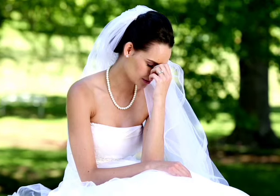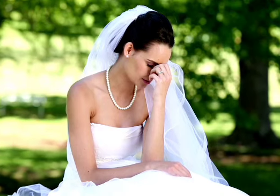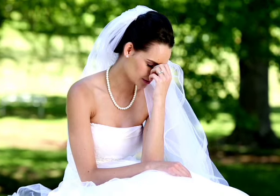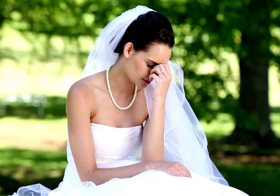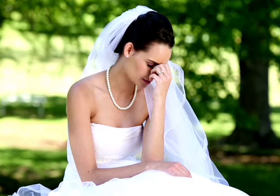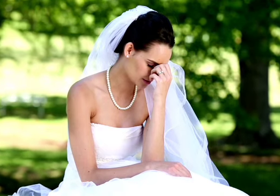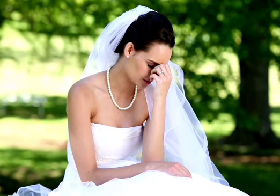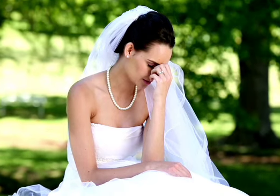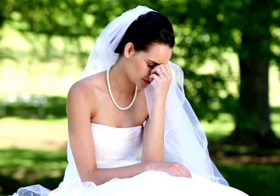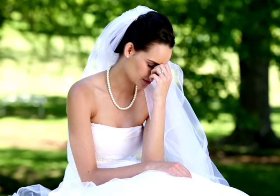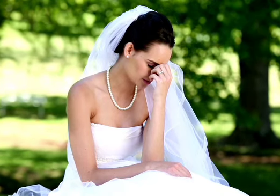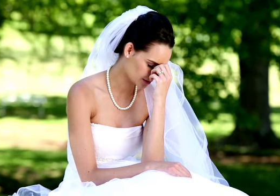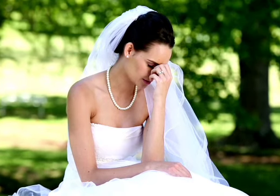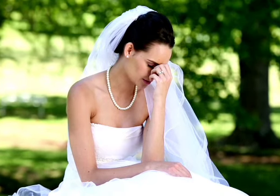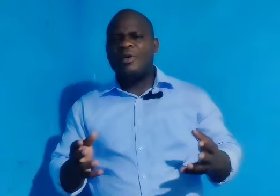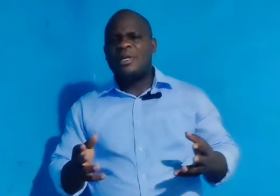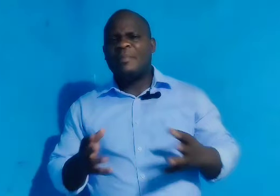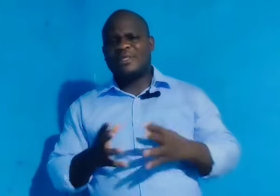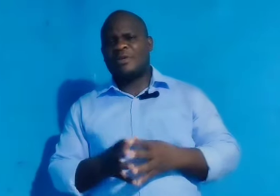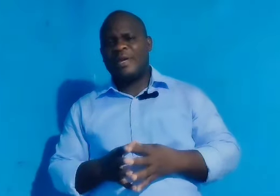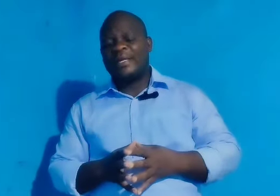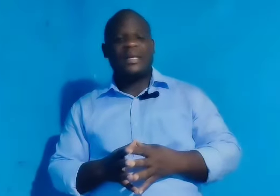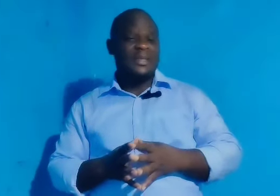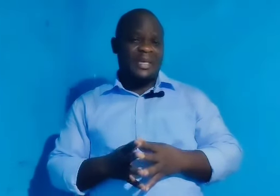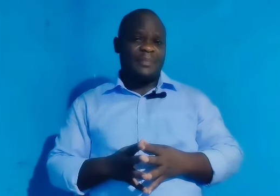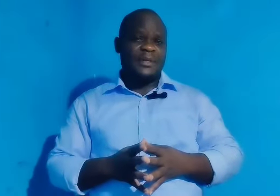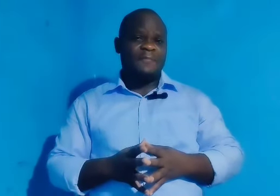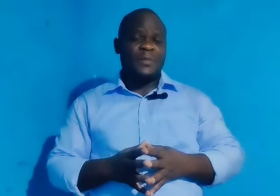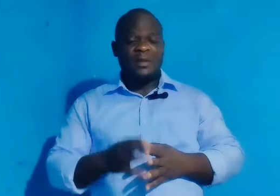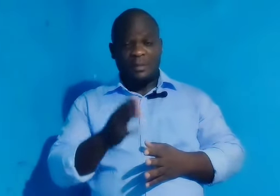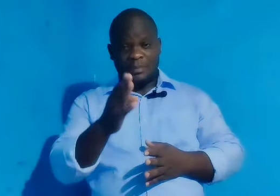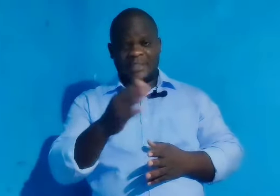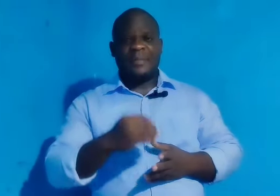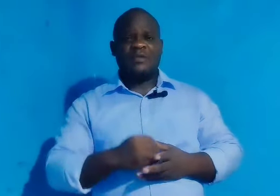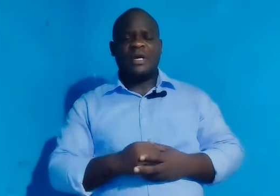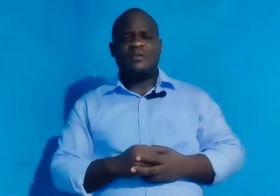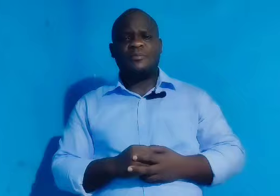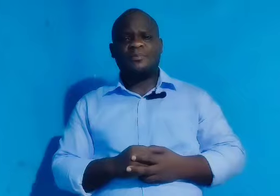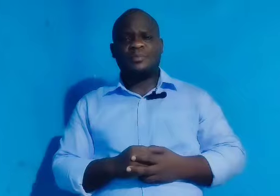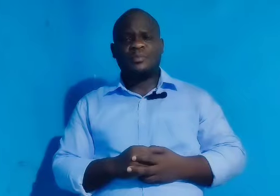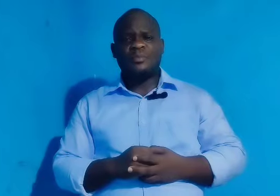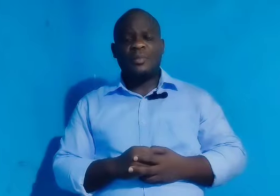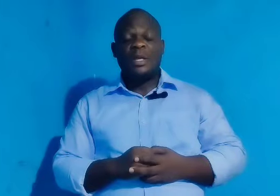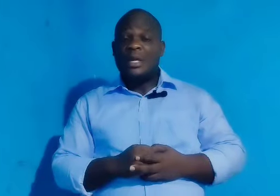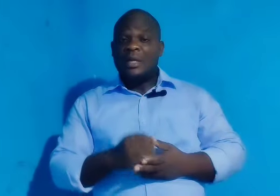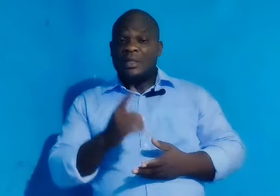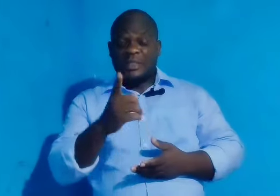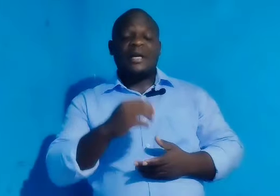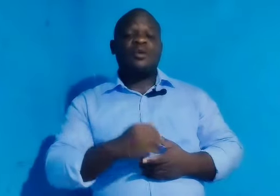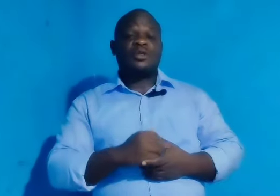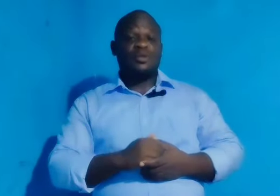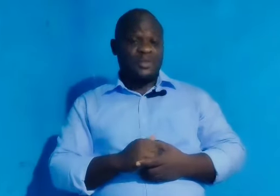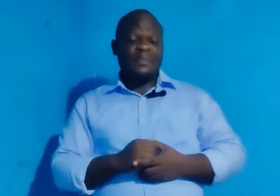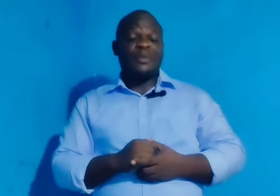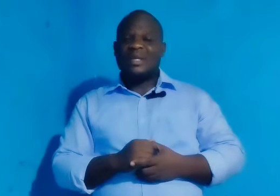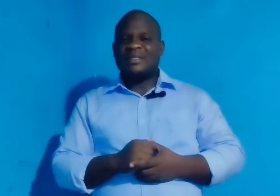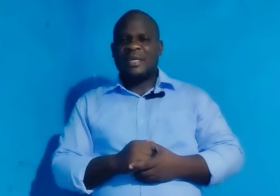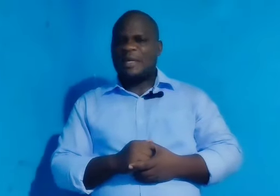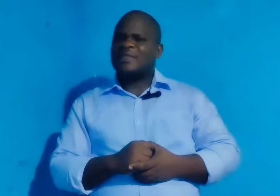Kilimo hawoni matokeo yake ni api Mtawaza magi wangu Changamoto zipo nyingi sana